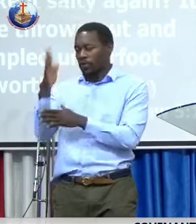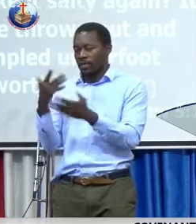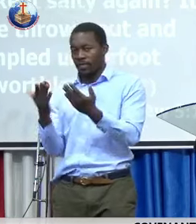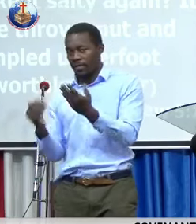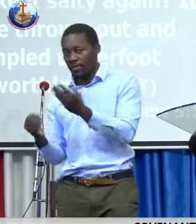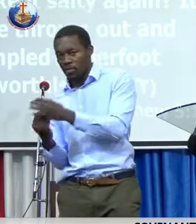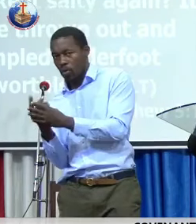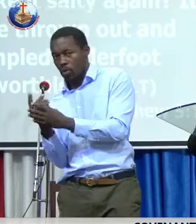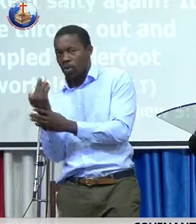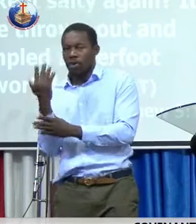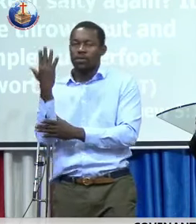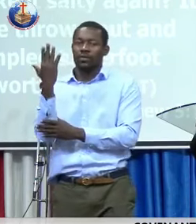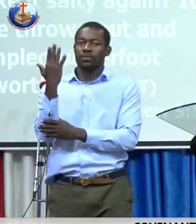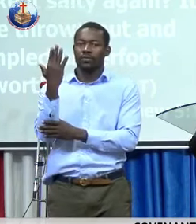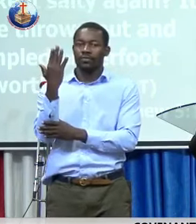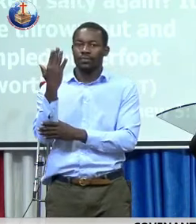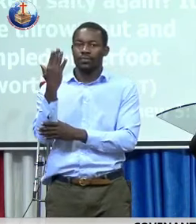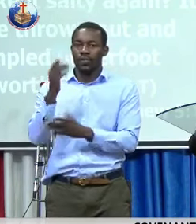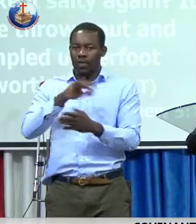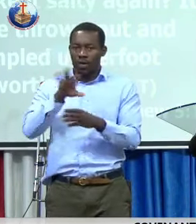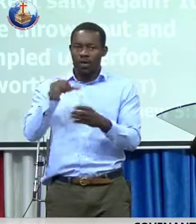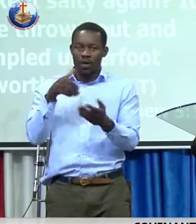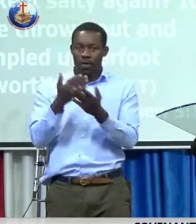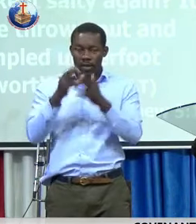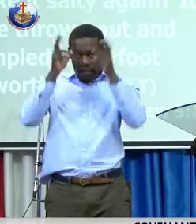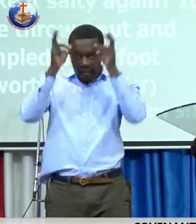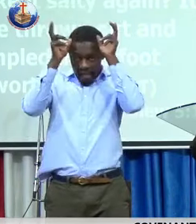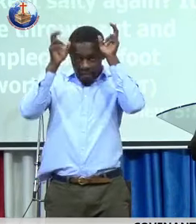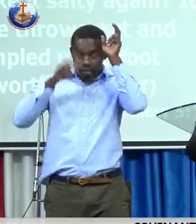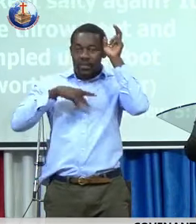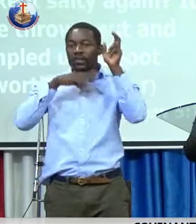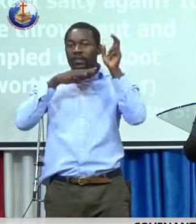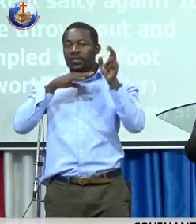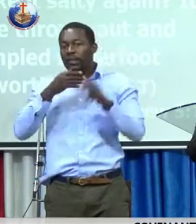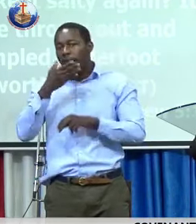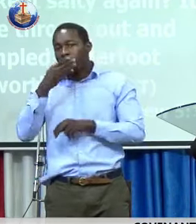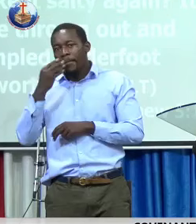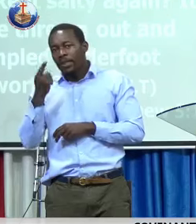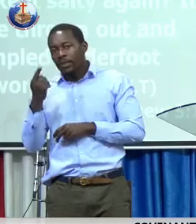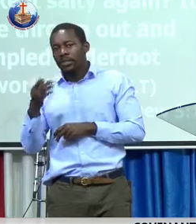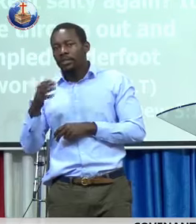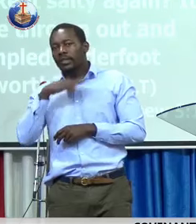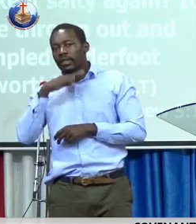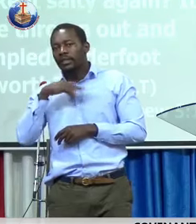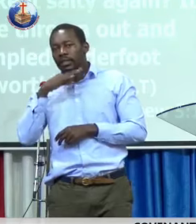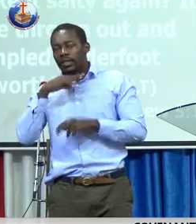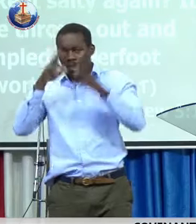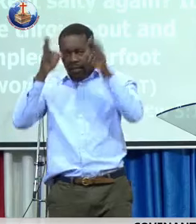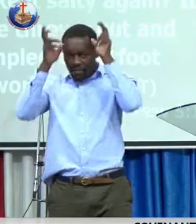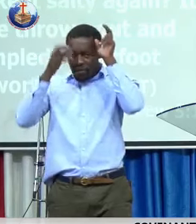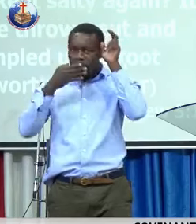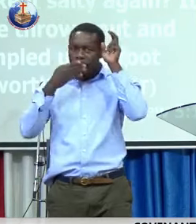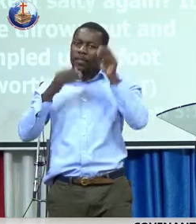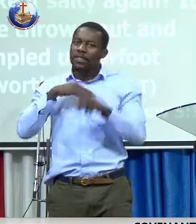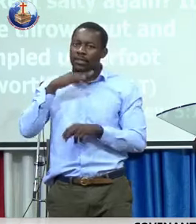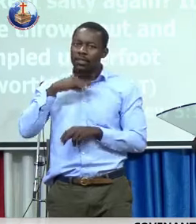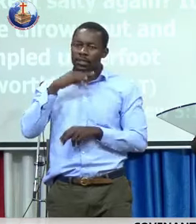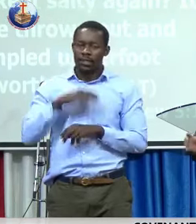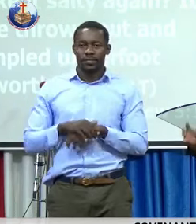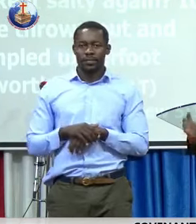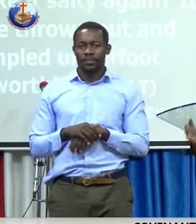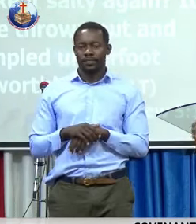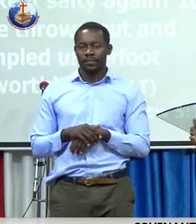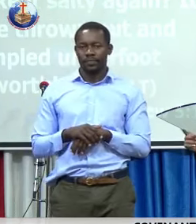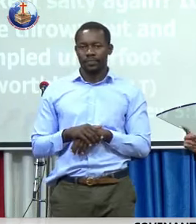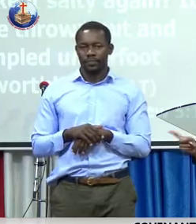are meant to cause the evil things of the world to die around us. Tunafaa kusababisha vitu vya ulimwengu vife. We operate by